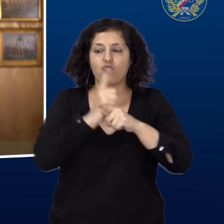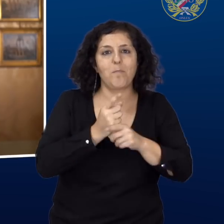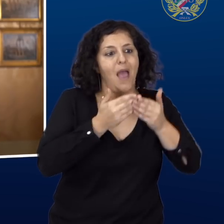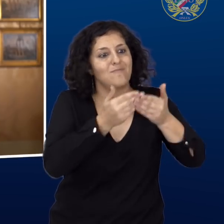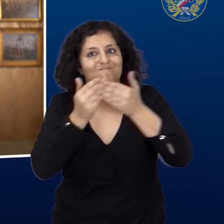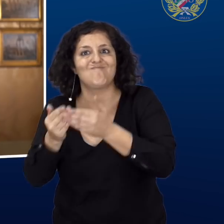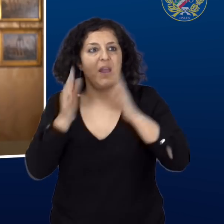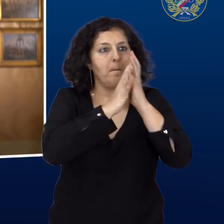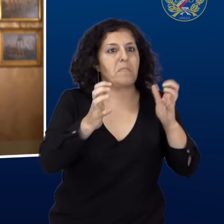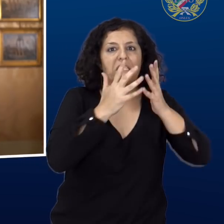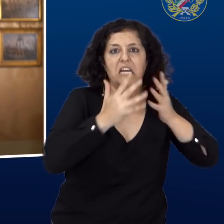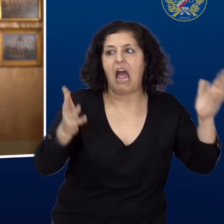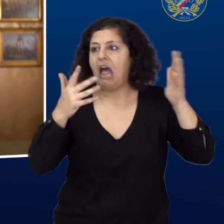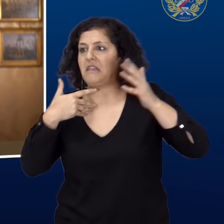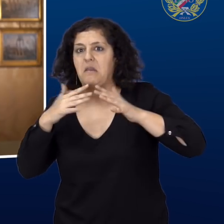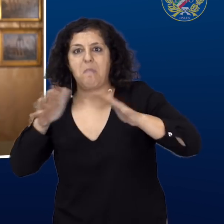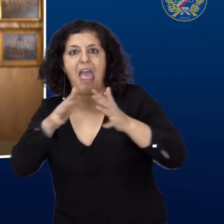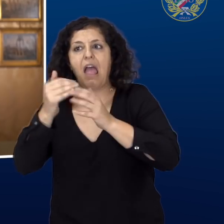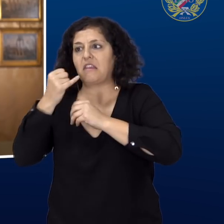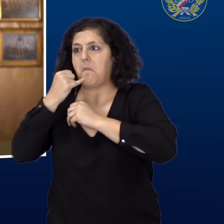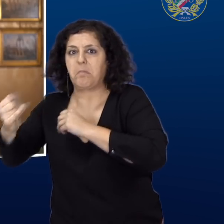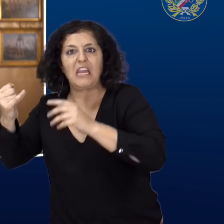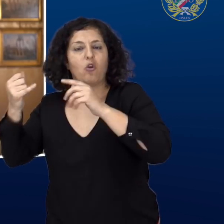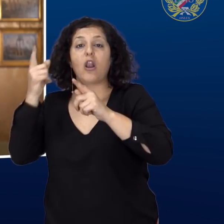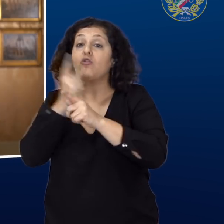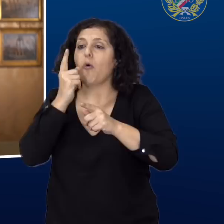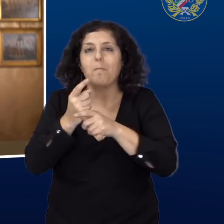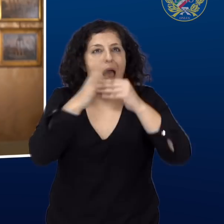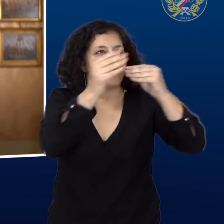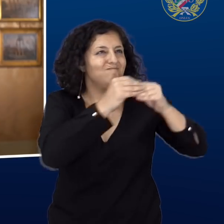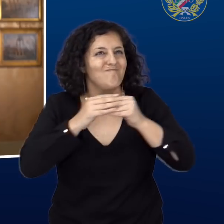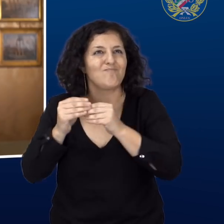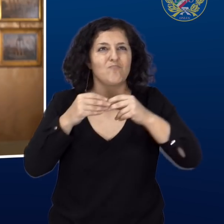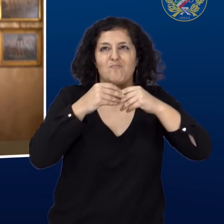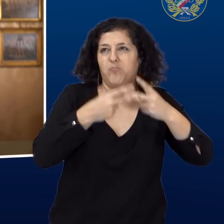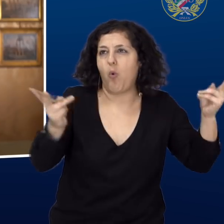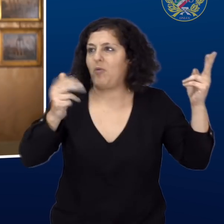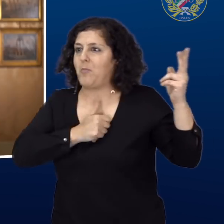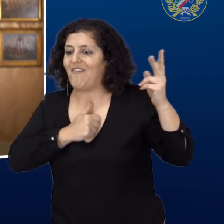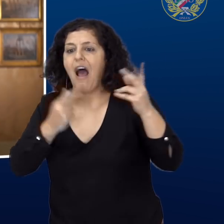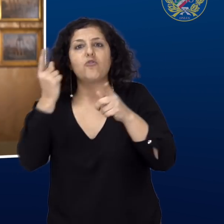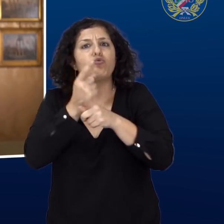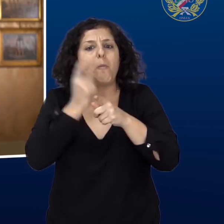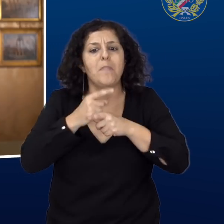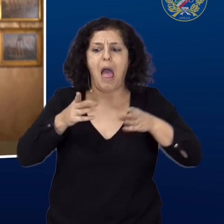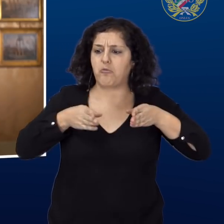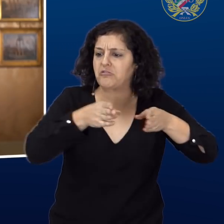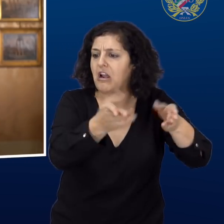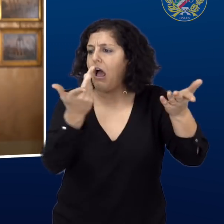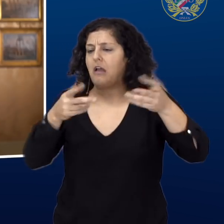medie, piccole. Dobbiamo immettere nuova finanza nell'economia e realizzare le infrastrutture che servono. E per alcuni